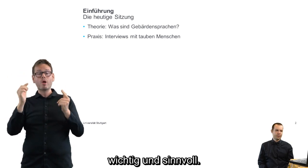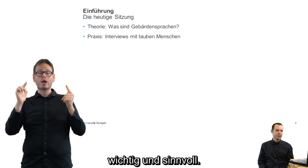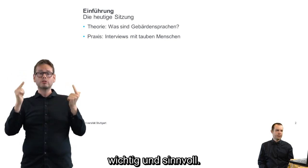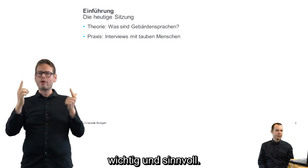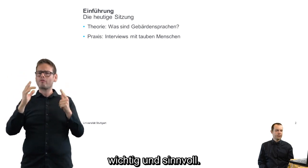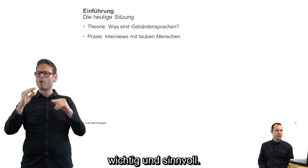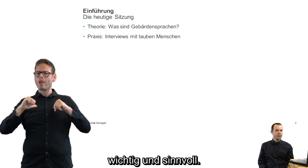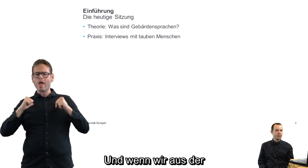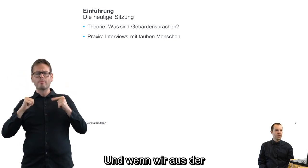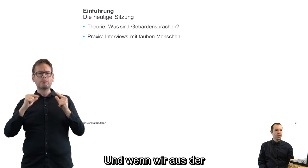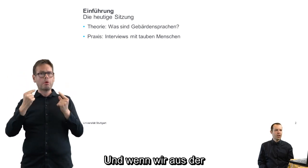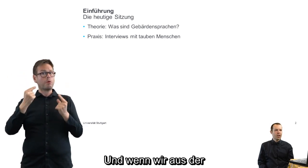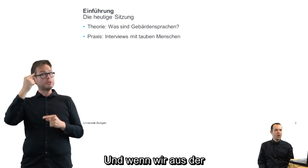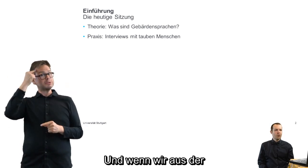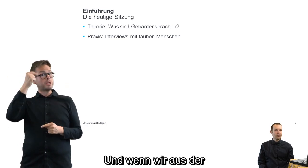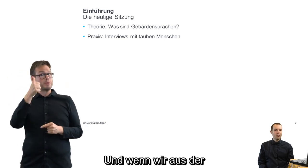sinnvoll.